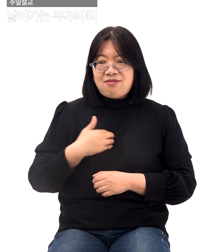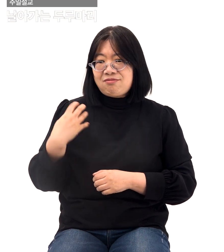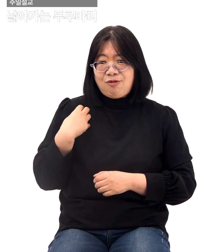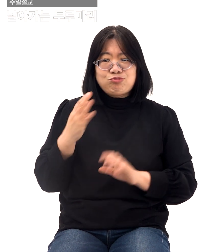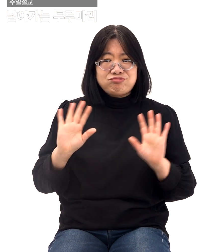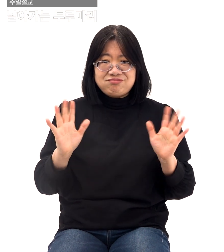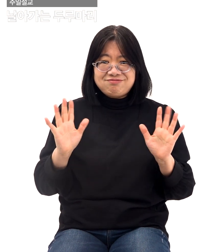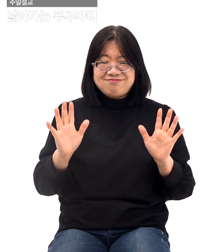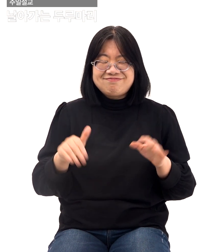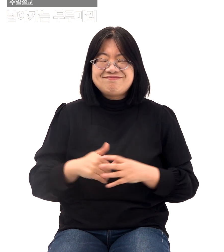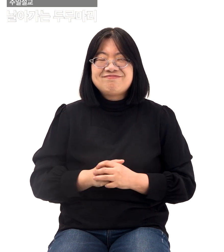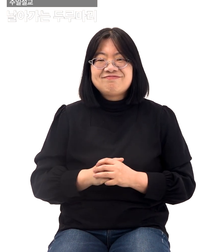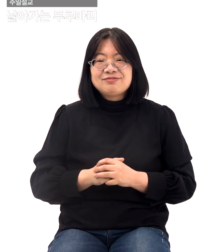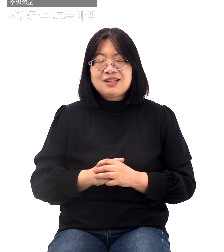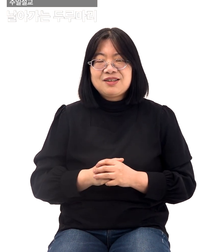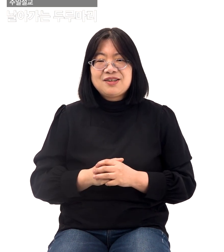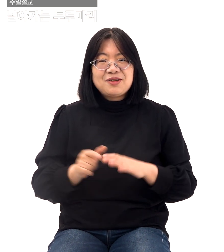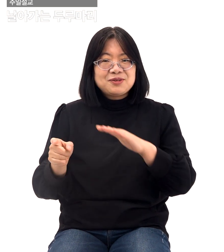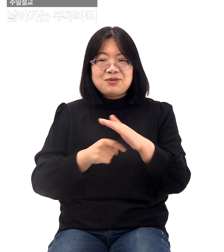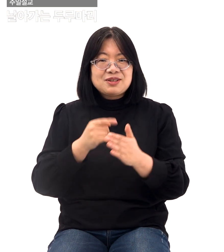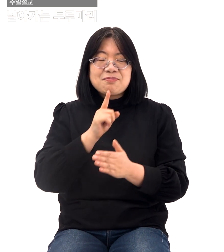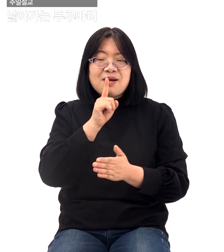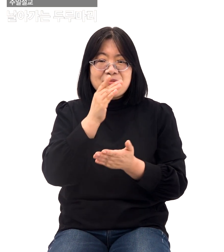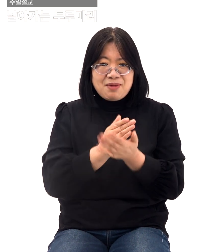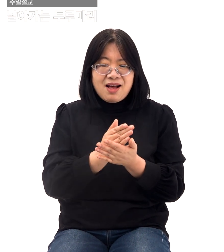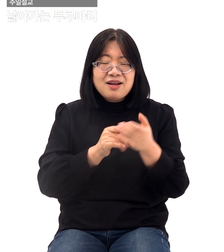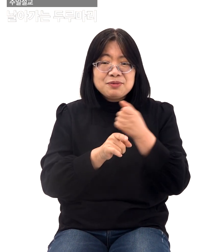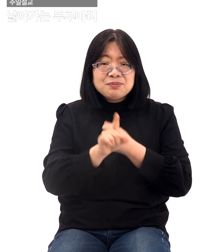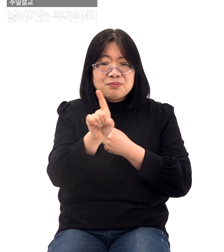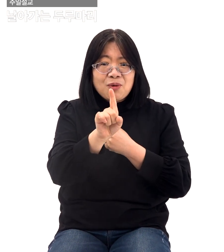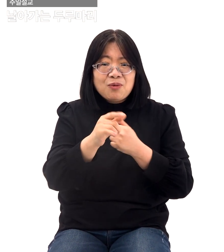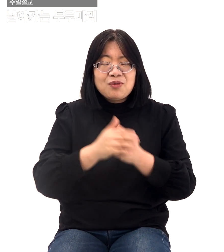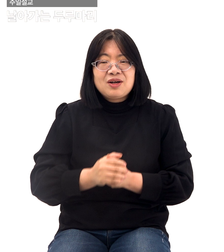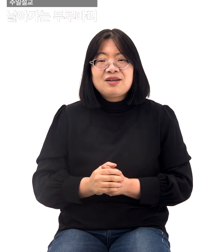아니에요. 도둑질하지 말라는 말은 무슨 뜻이에요?